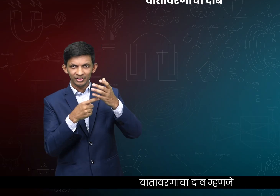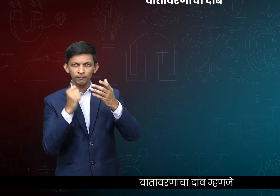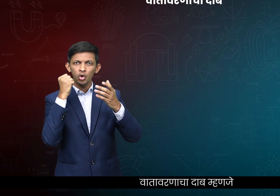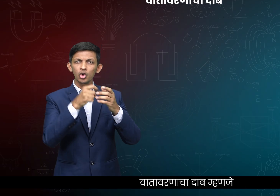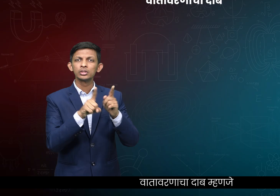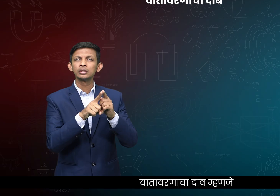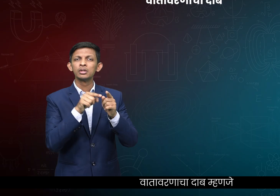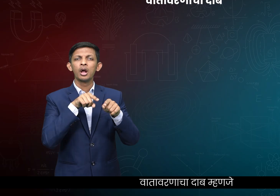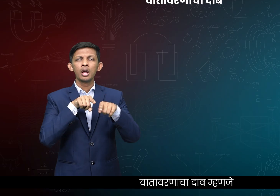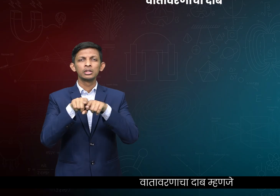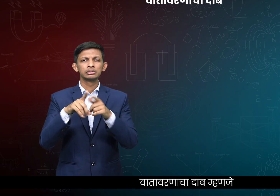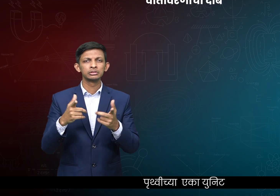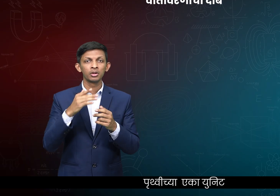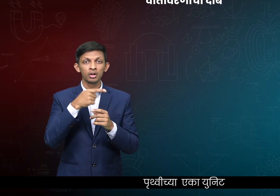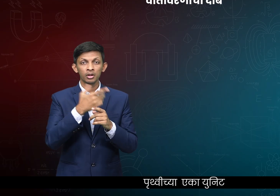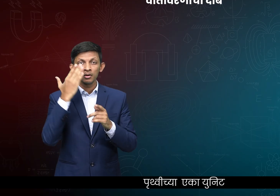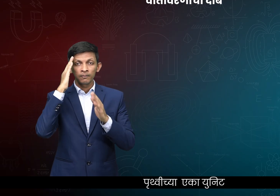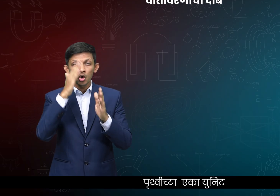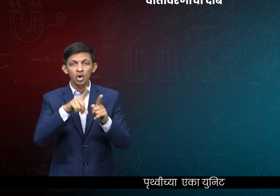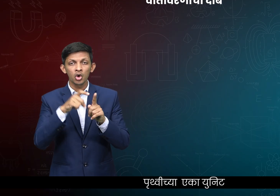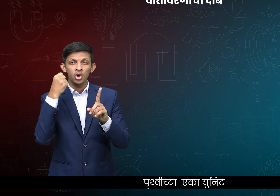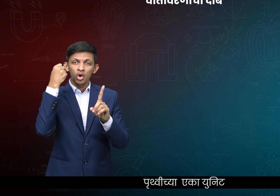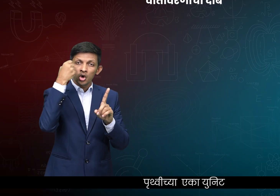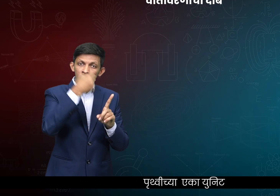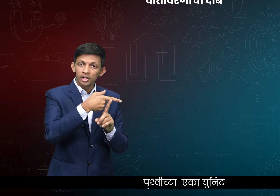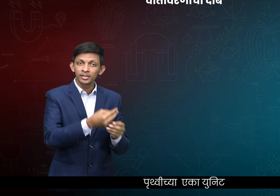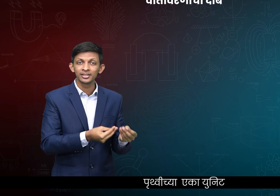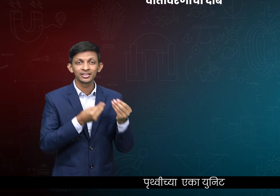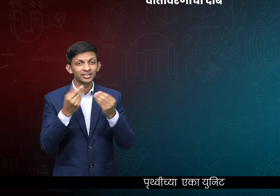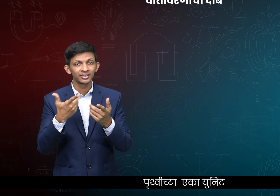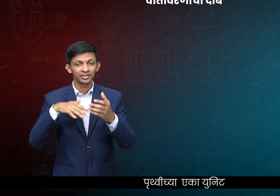वातावरणाचा दाब म्हणजे पृथ्वीच्या एका युनिट